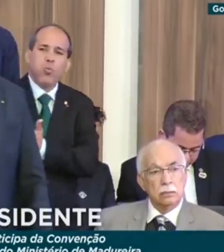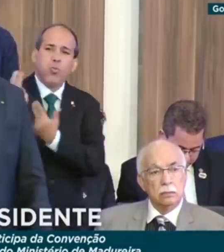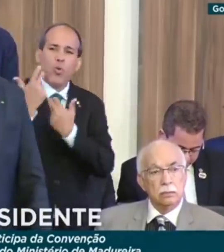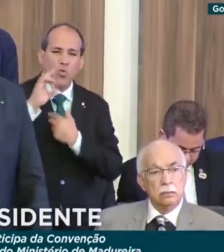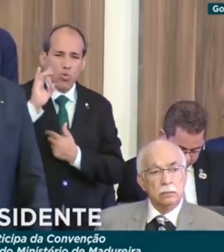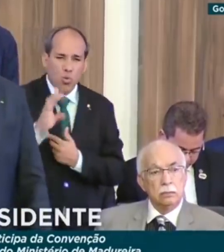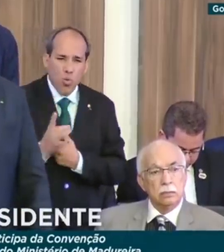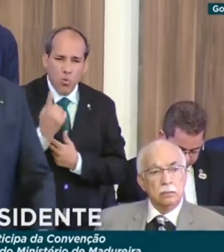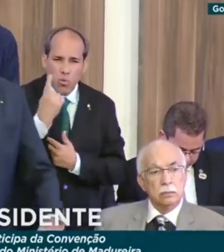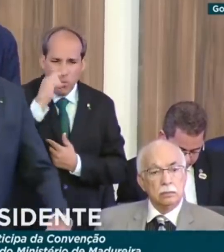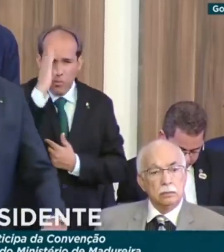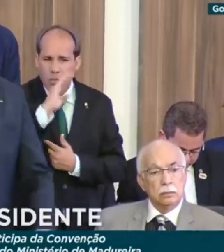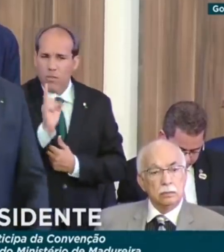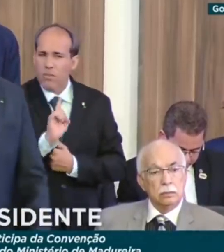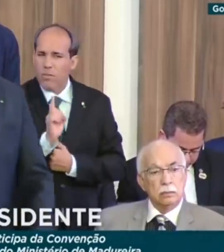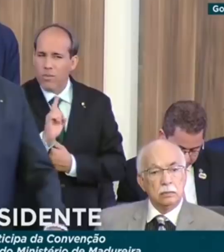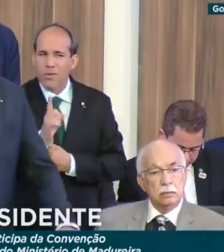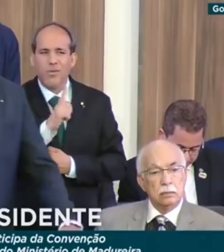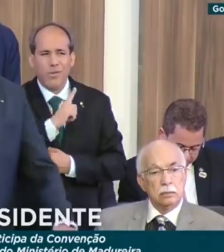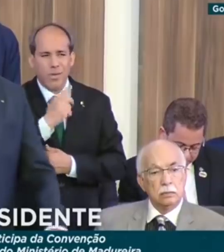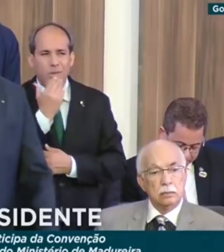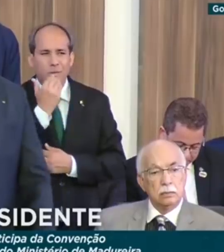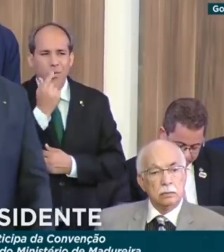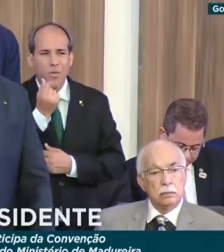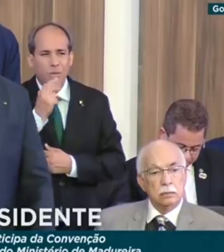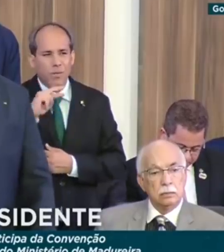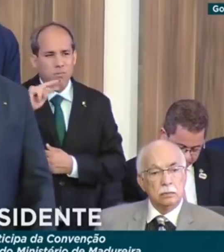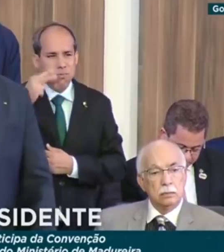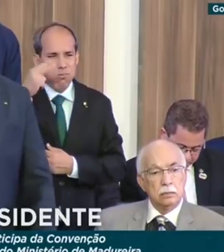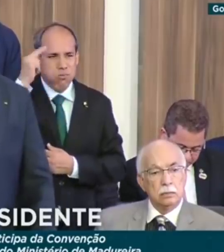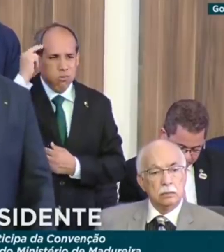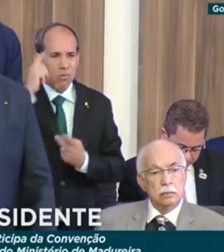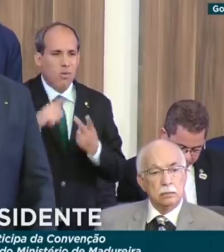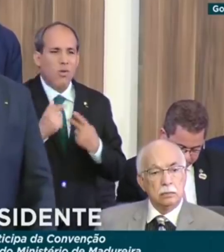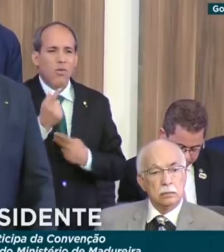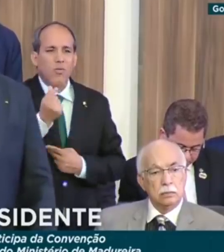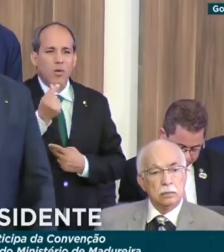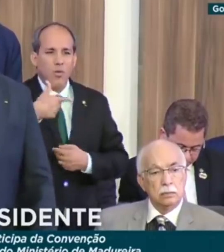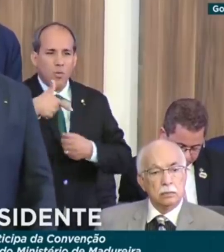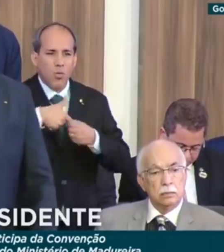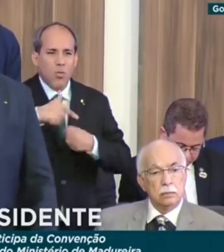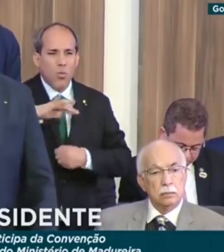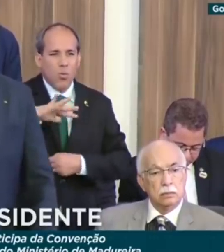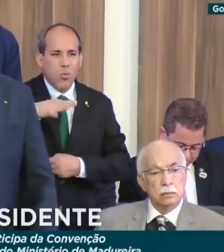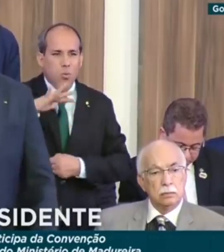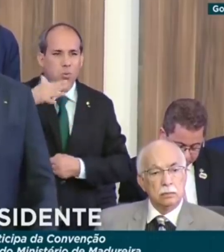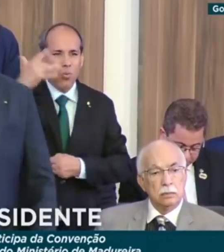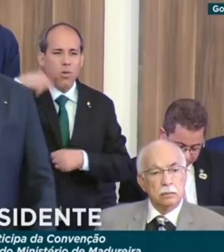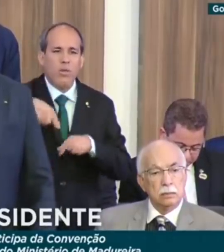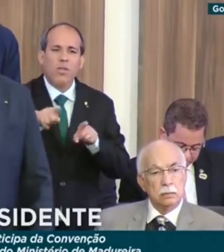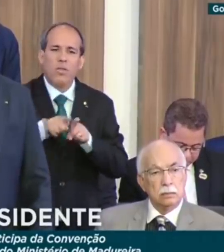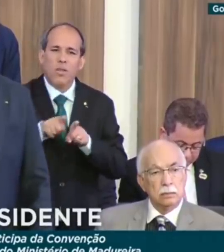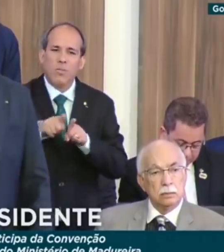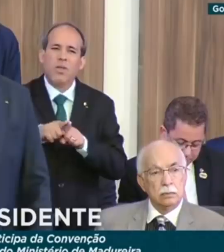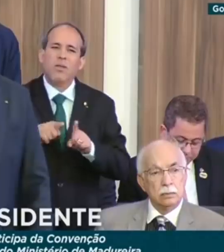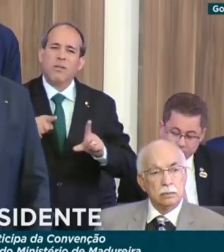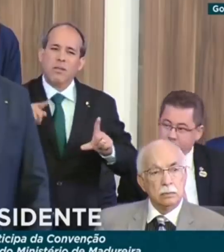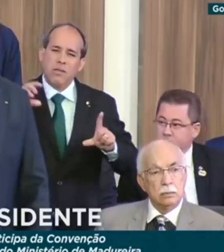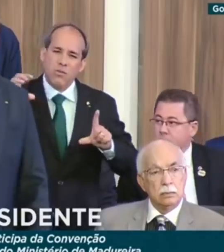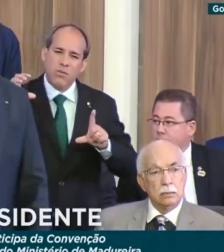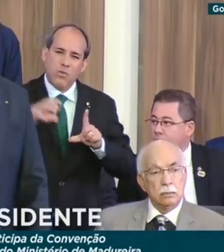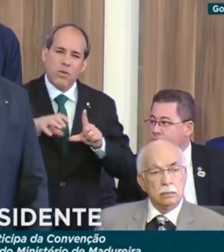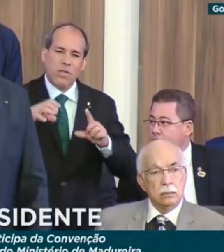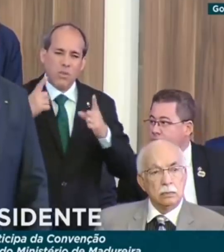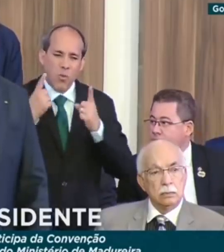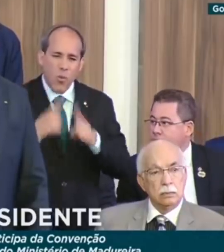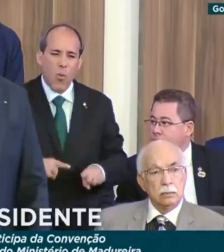Brasil. Preço de alimentos, preço de combustíveis. E também foi um duro baque na educação